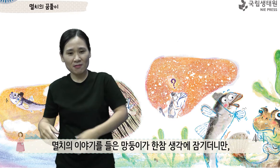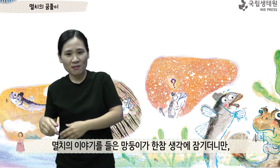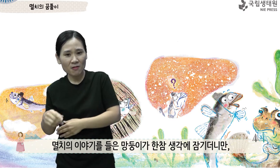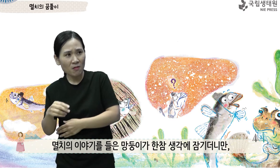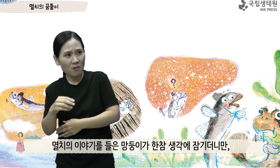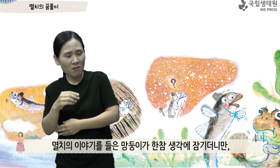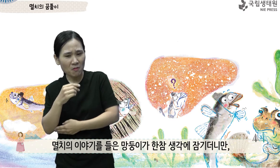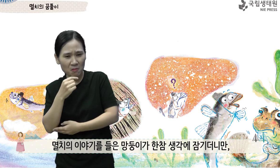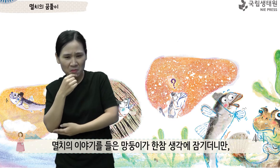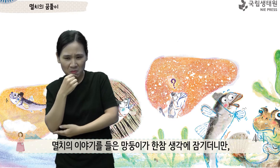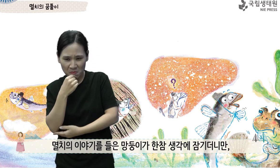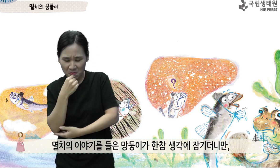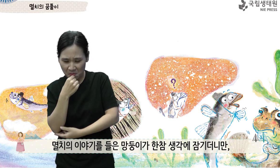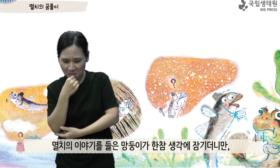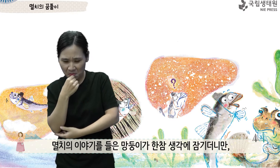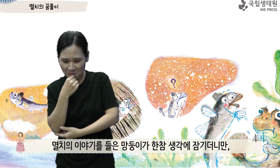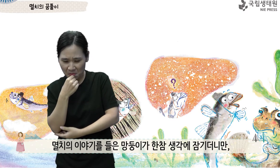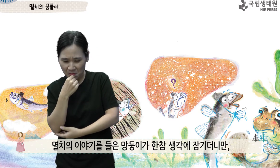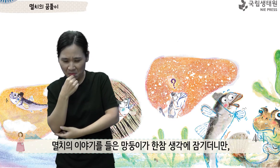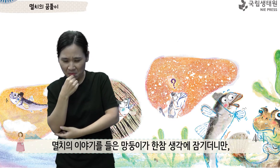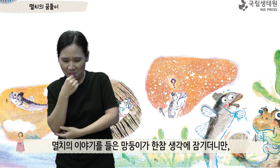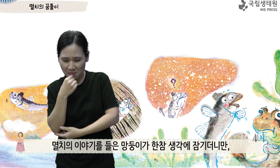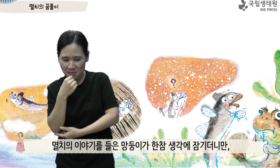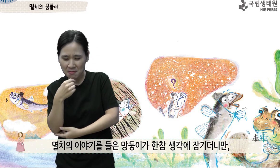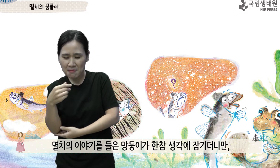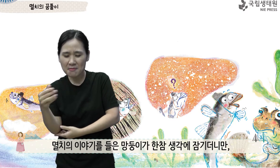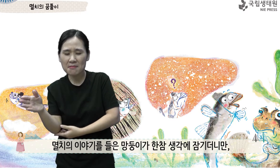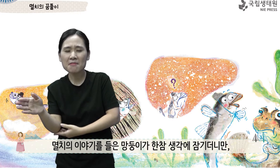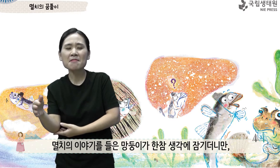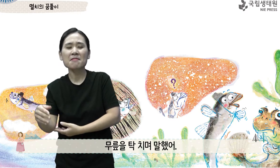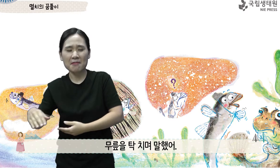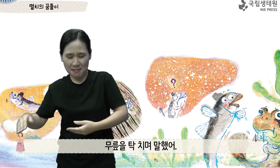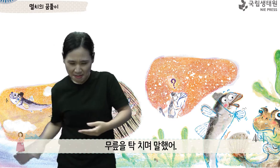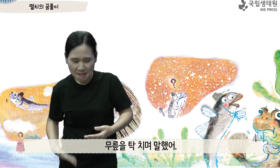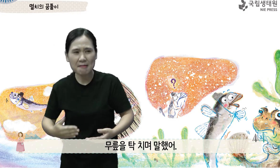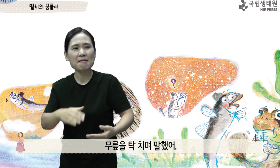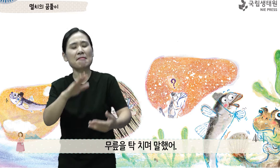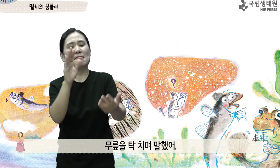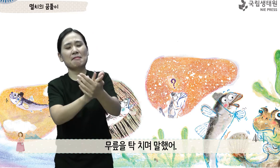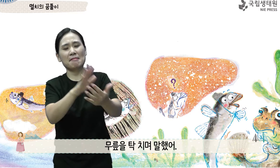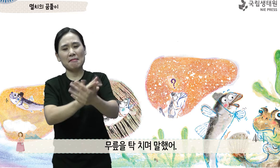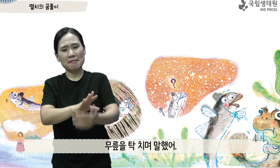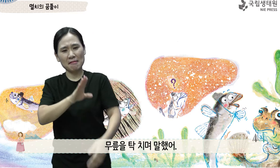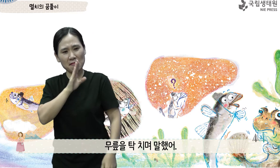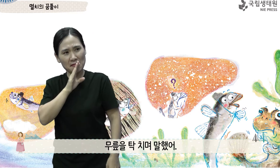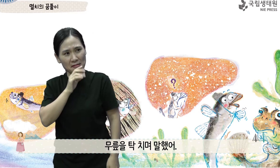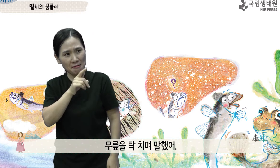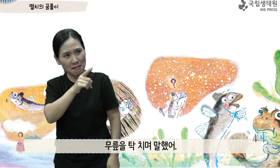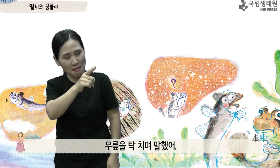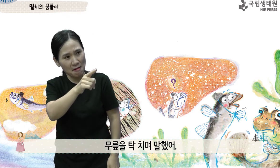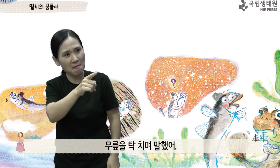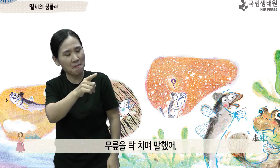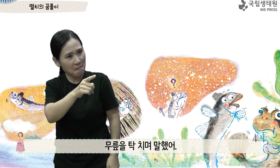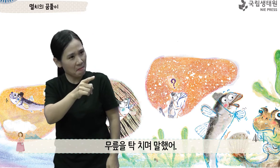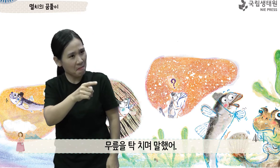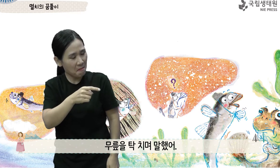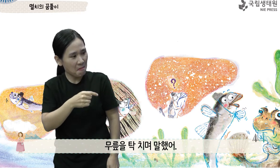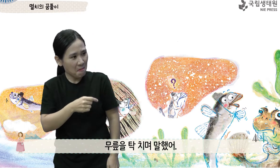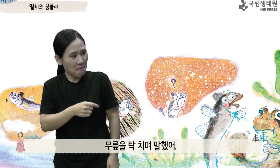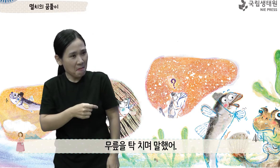들은 망둥이가 한참 생각에 잠기더니만 무릎을 탁 치며 말했어.